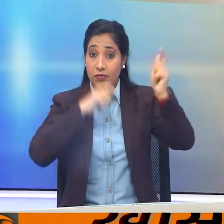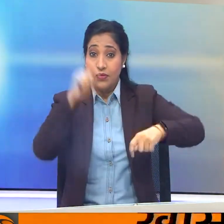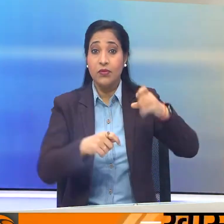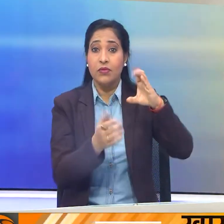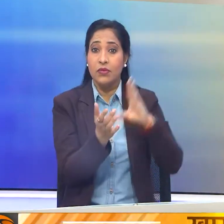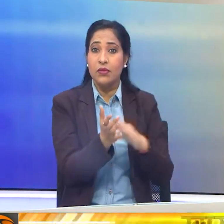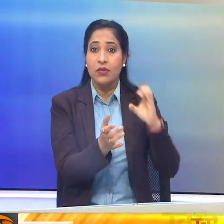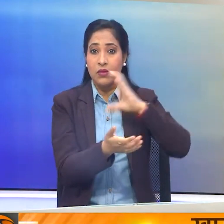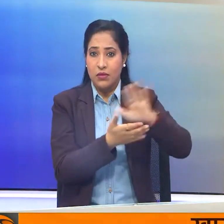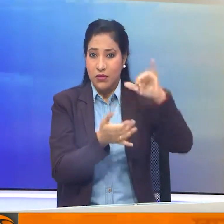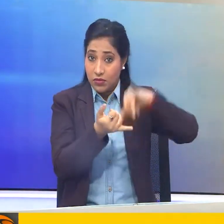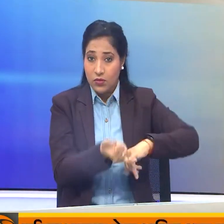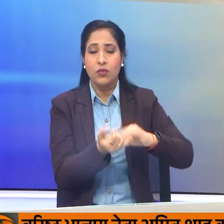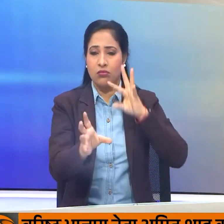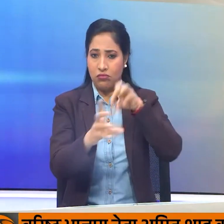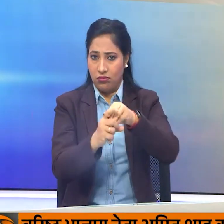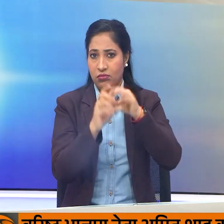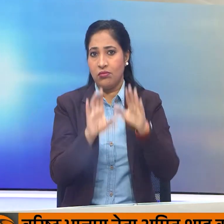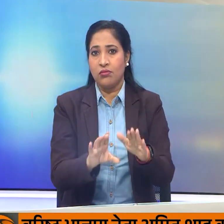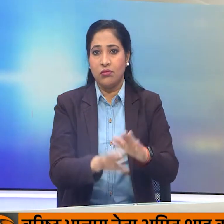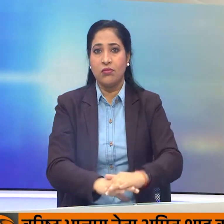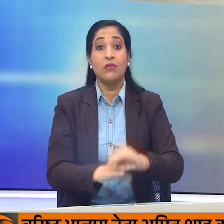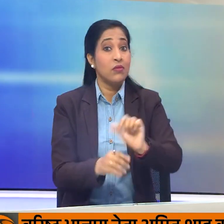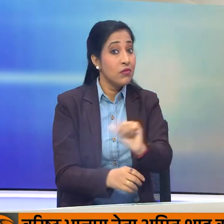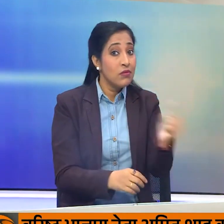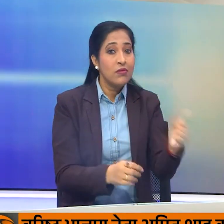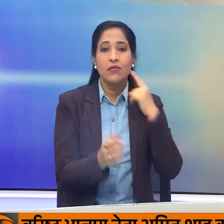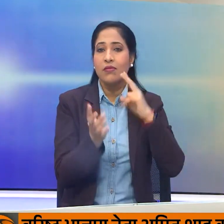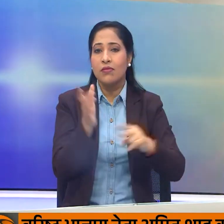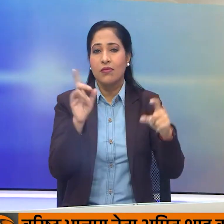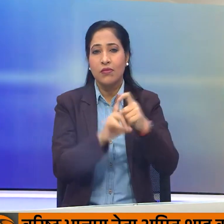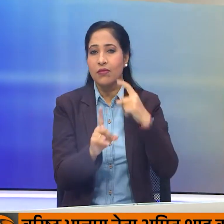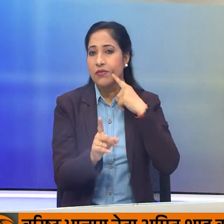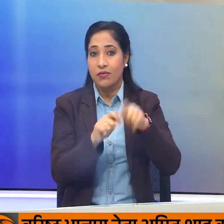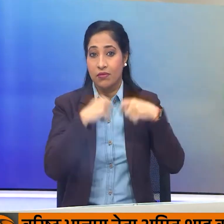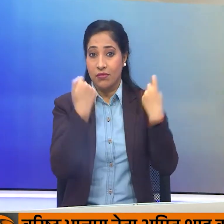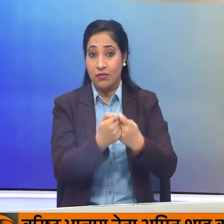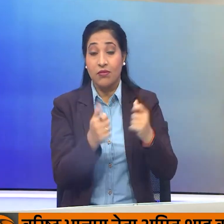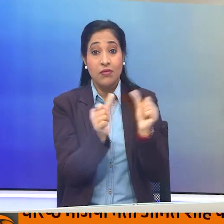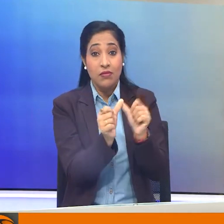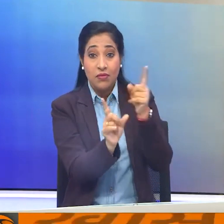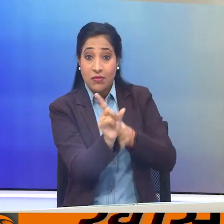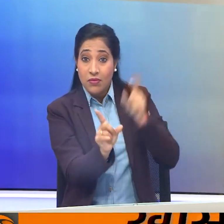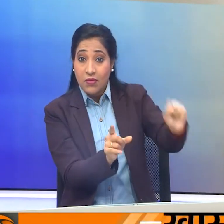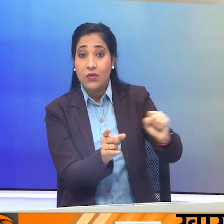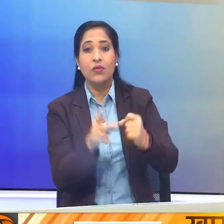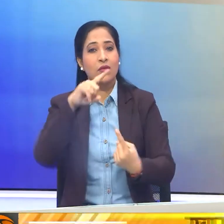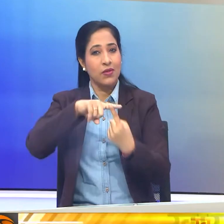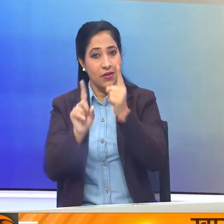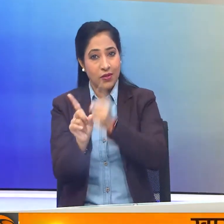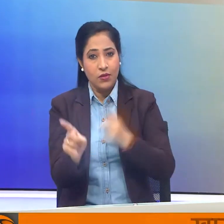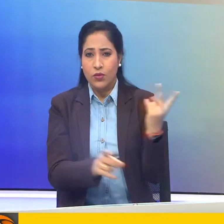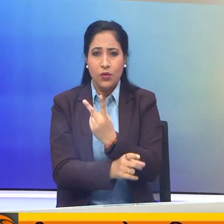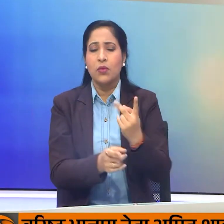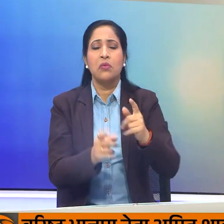मुख्यमंत्री चंपई सोरेन भी मौजूद रहेंगे। और इसके अलावा इंडी गठबंधन के अखिलेश यादव और तेजस्वी यादव बिहार में